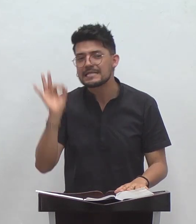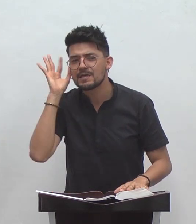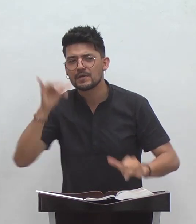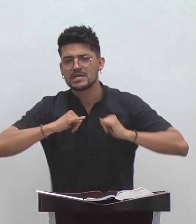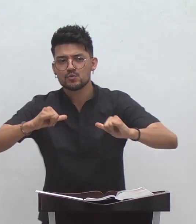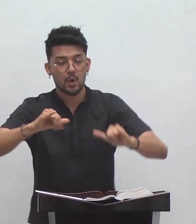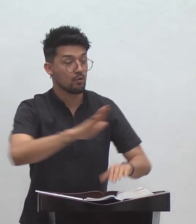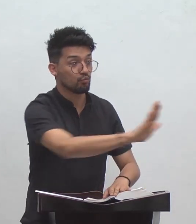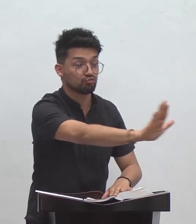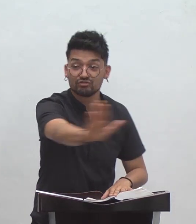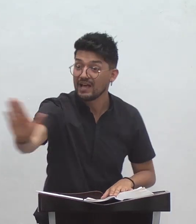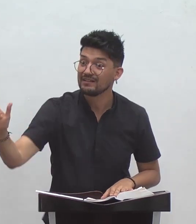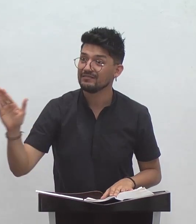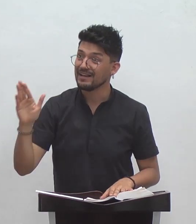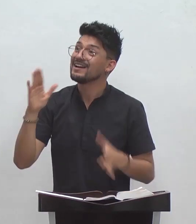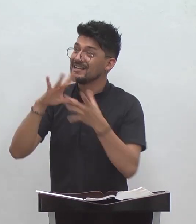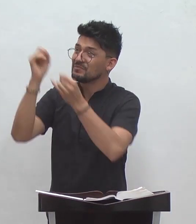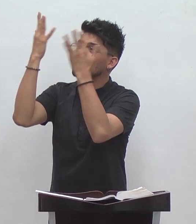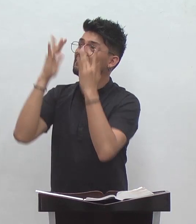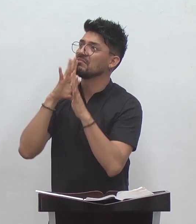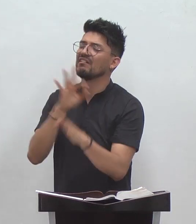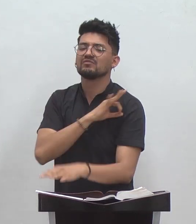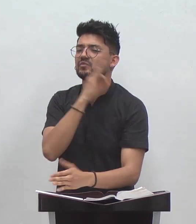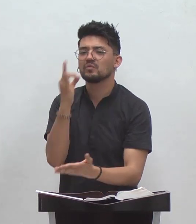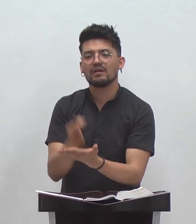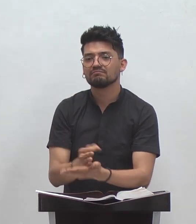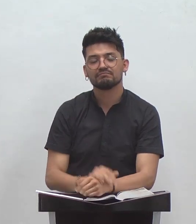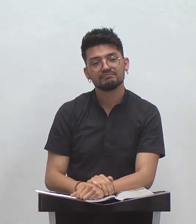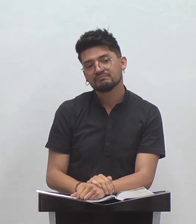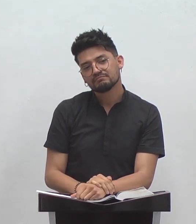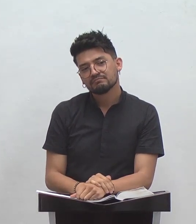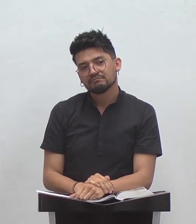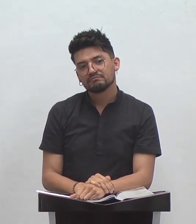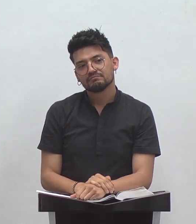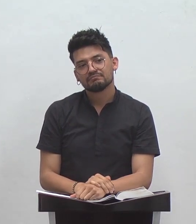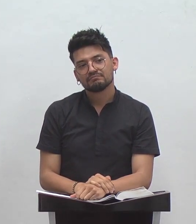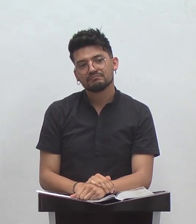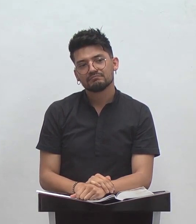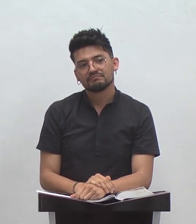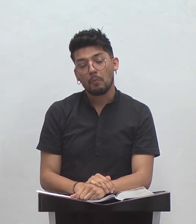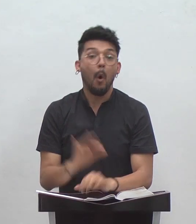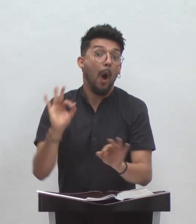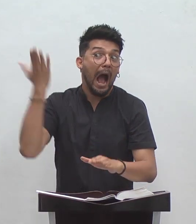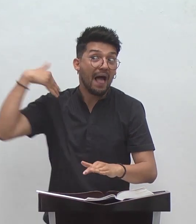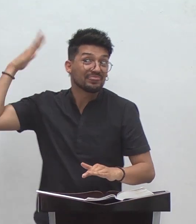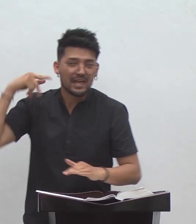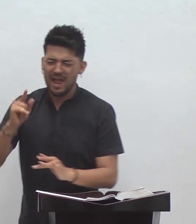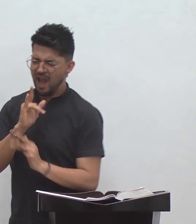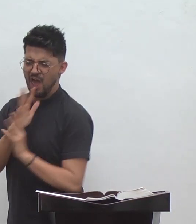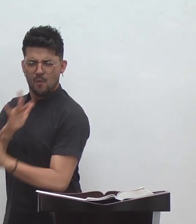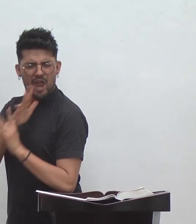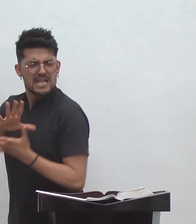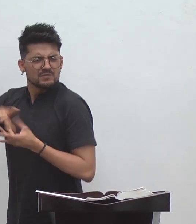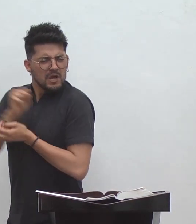ni idea. De pronto, al igual que ustedes, anhelamos o nunca hemos tenido esa manifestación del Espíritu